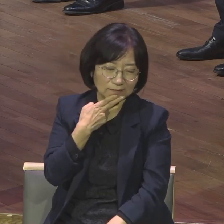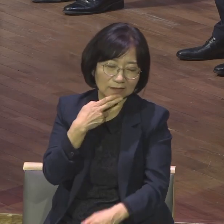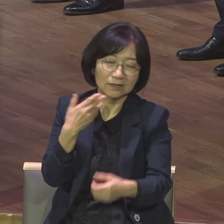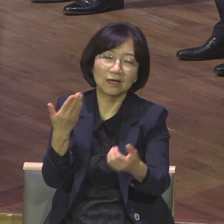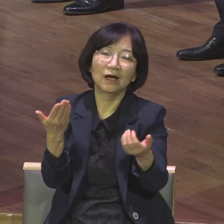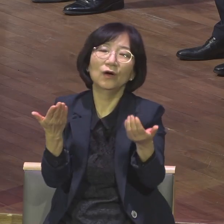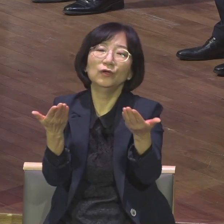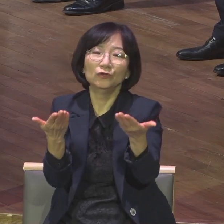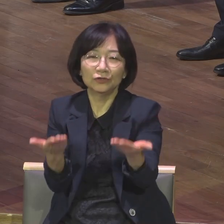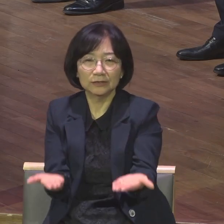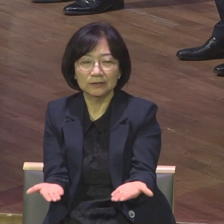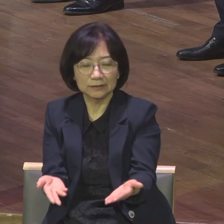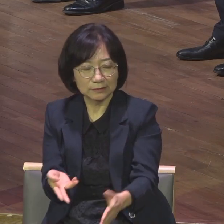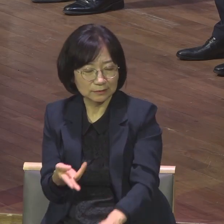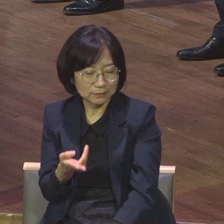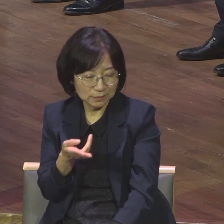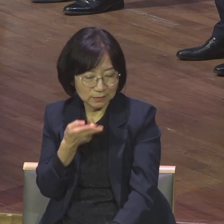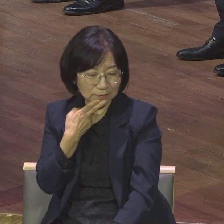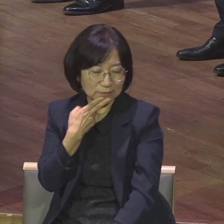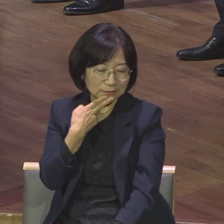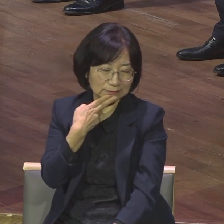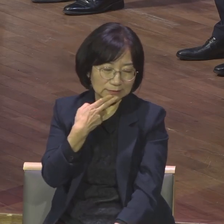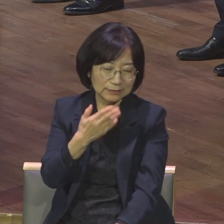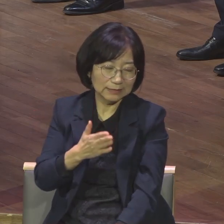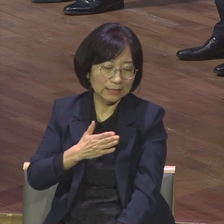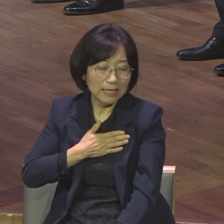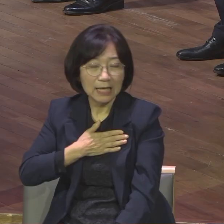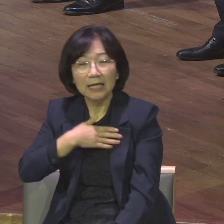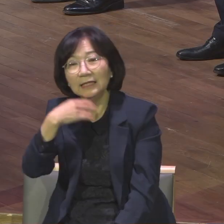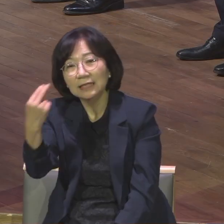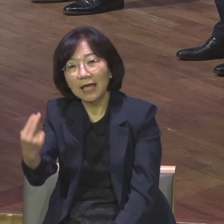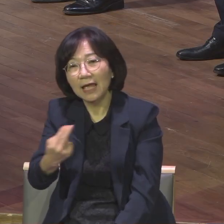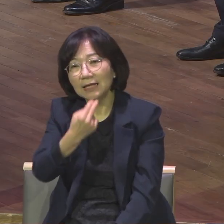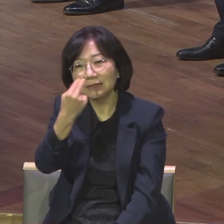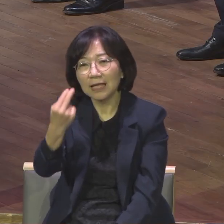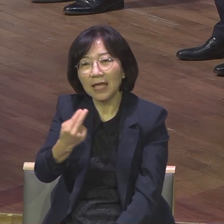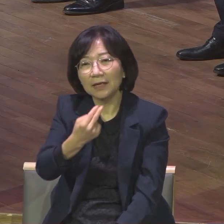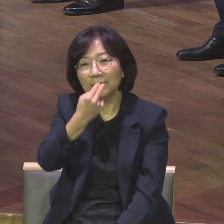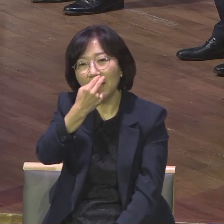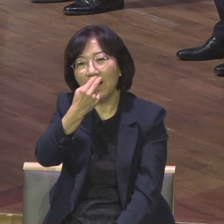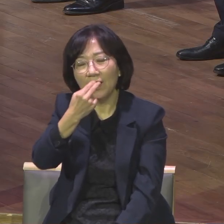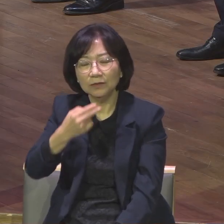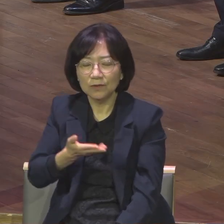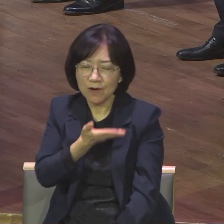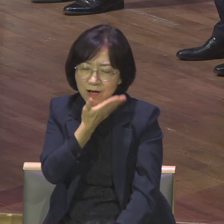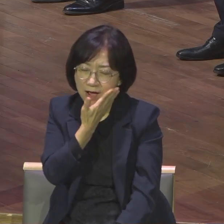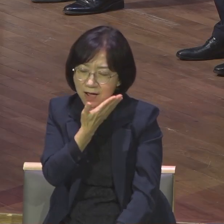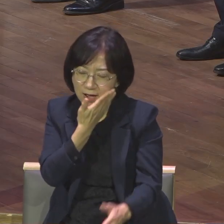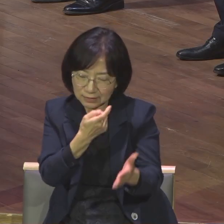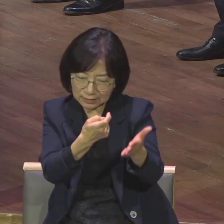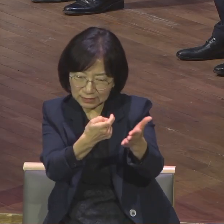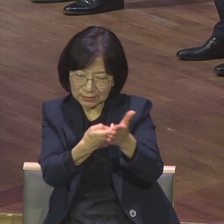멈추지 않으리 쉬지도 않으리 내 생명도